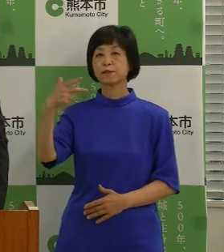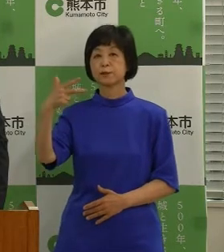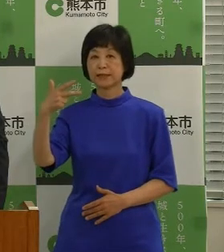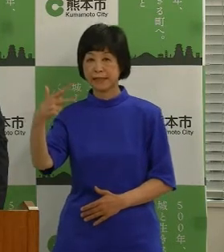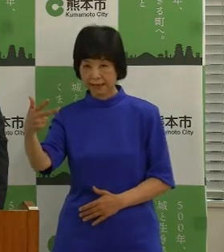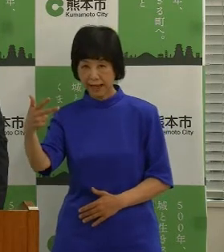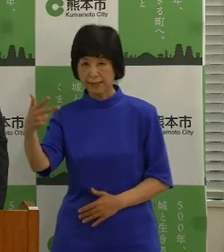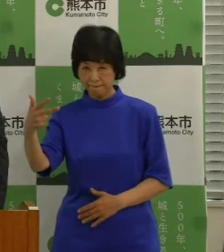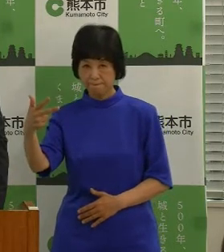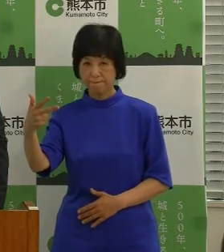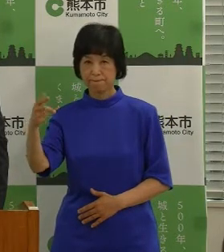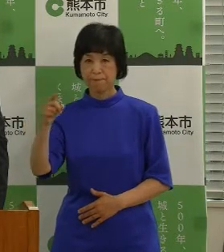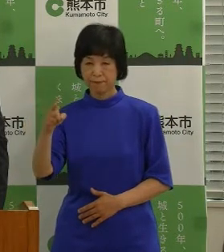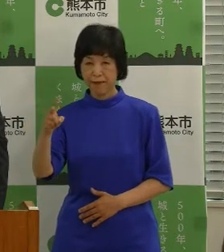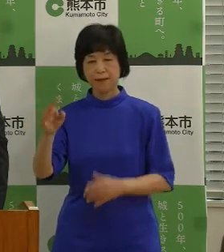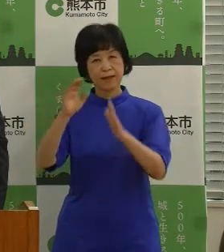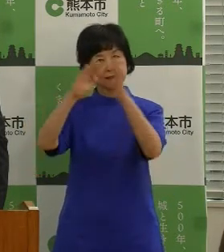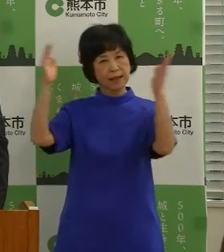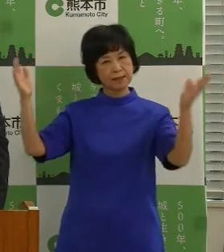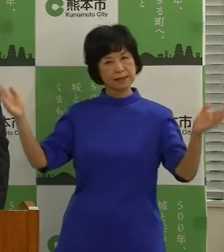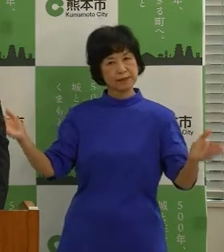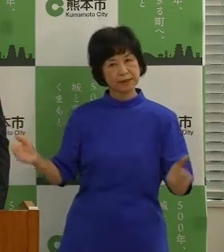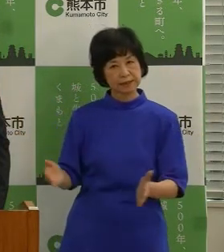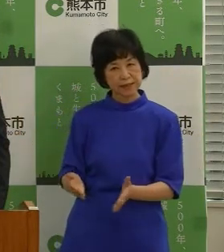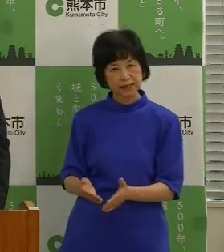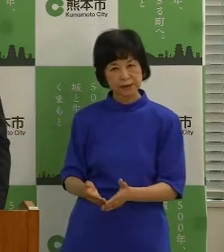298,437件、全体の